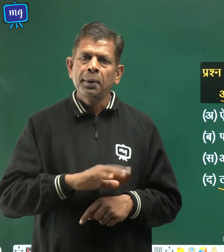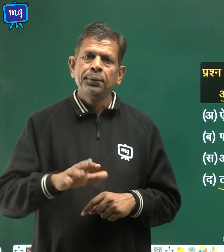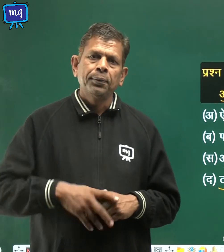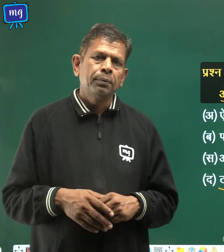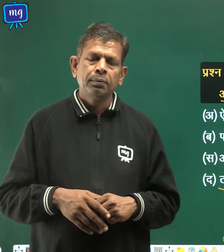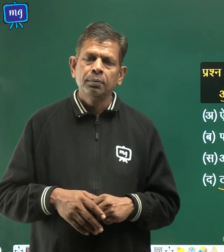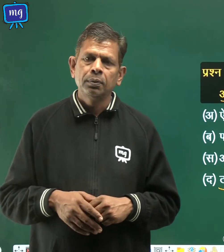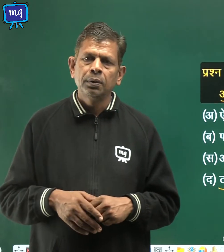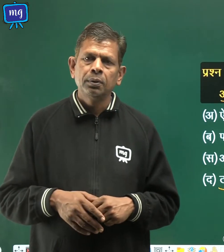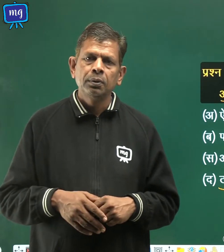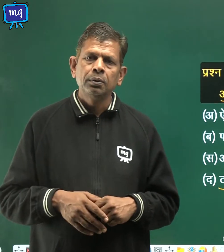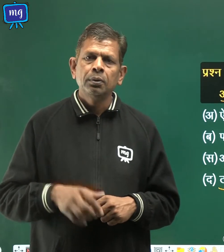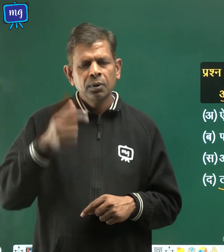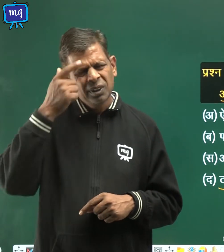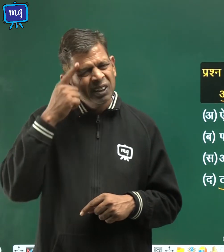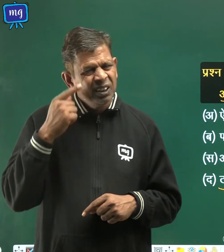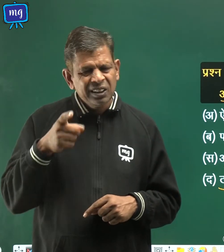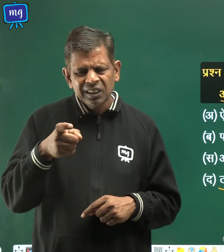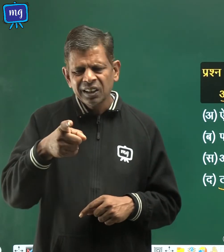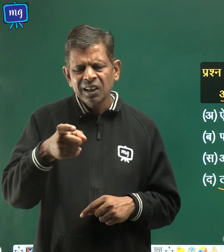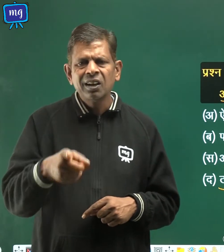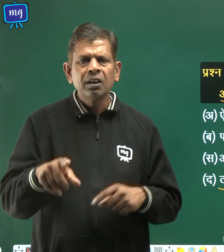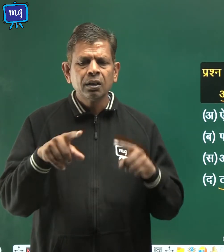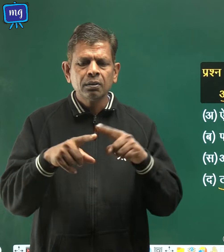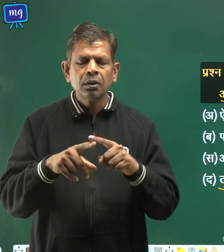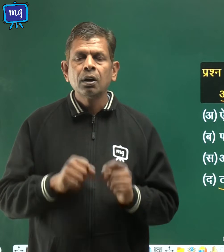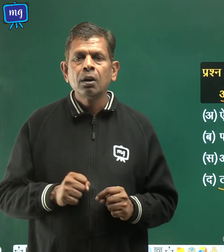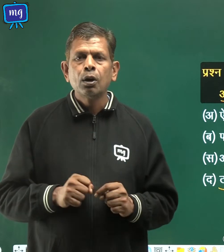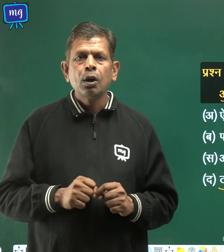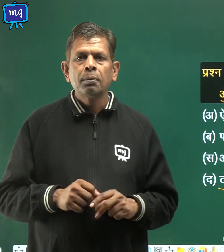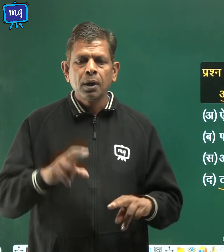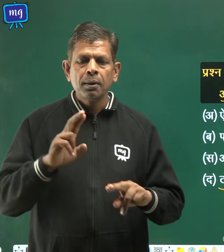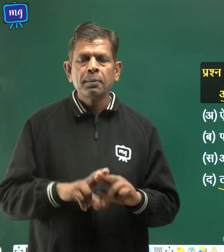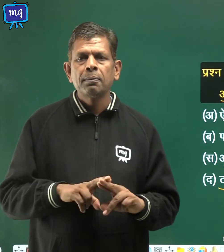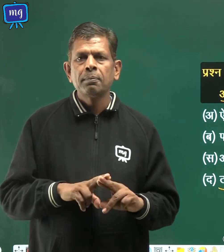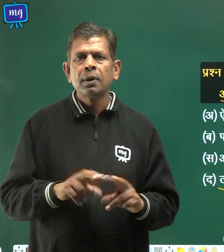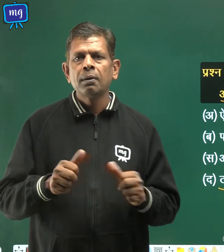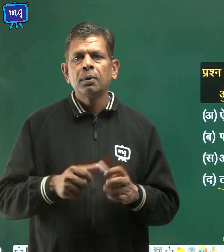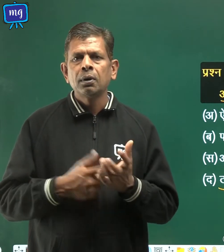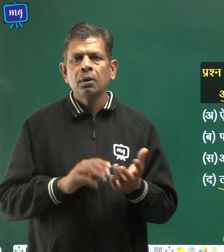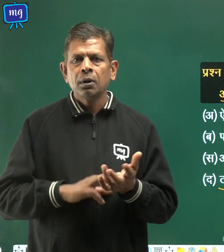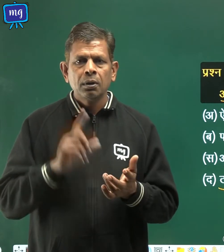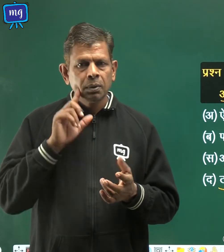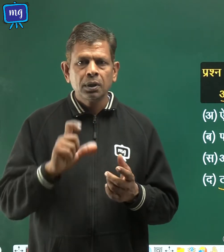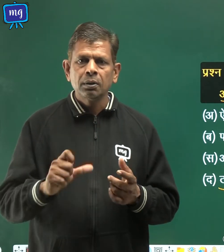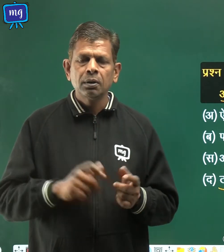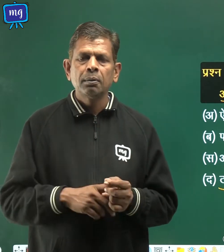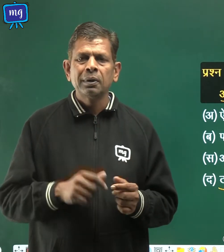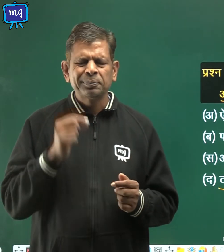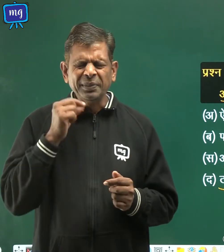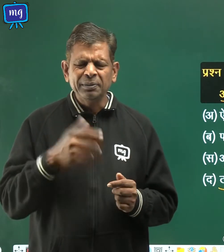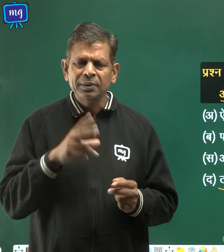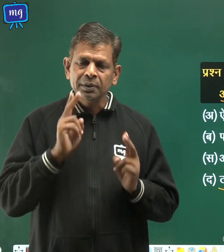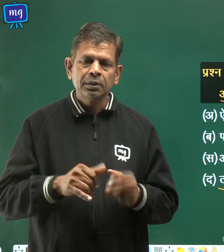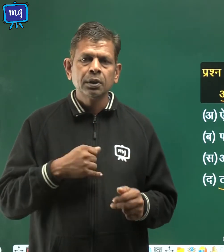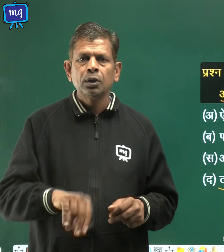बच्चों, चींटी के डंक में फार्मिक अम्ल पाया जाता है, तो हम ब्रैकेट में